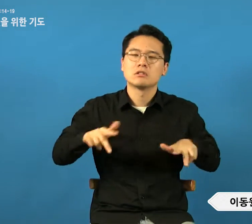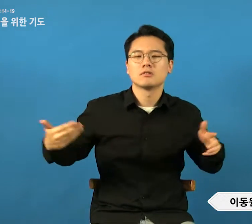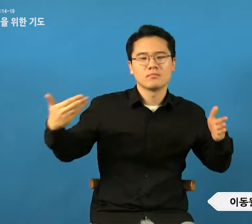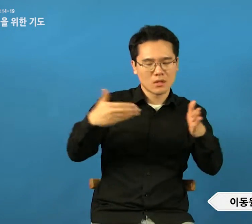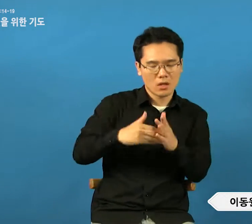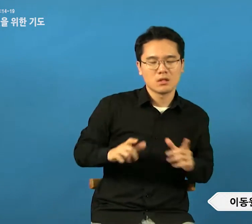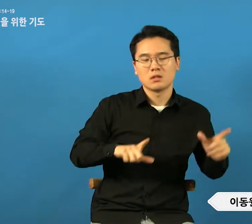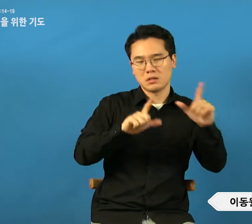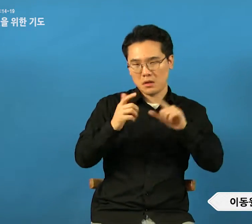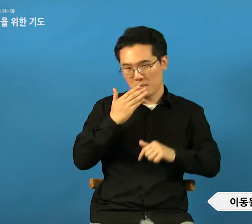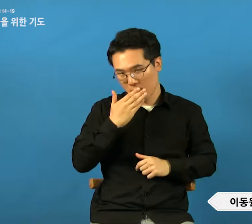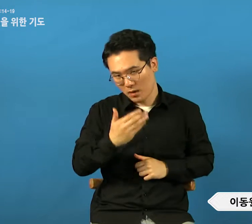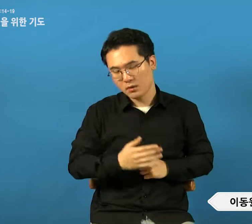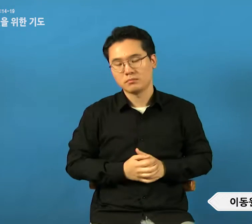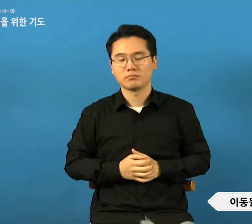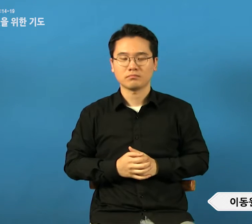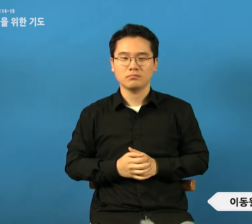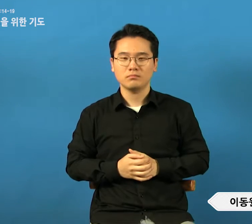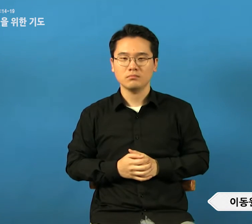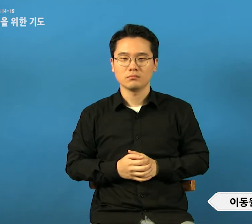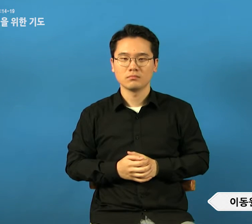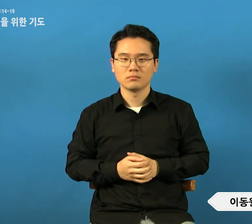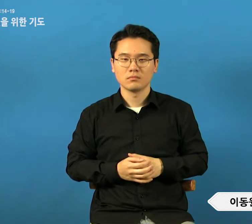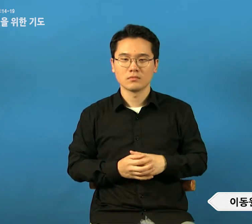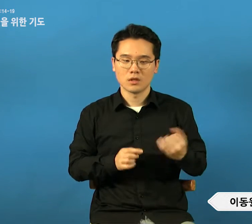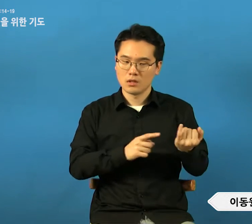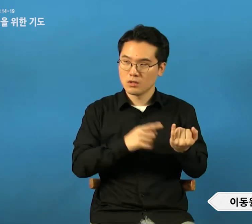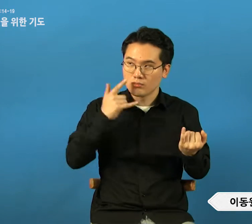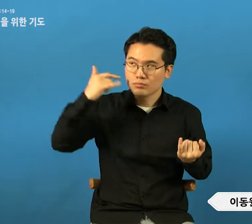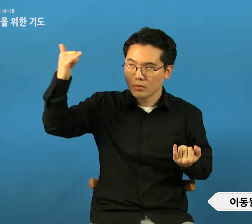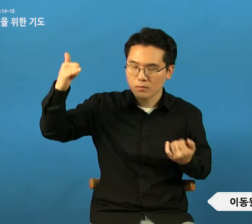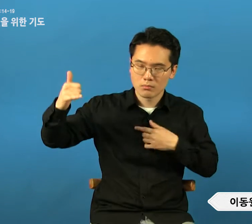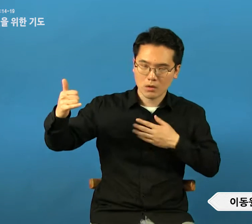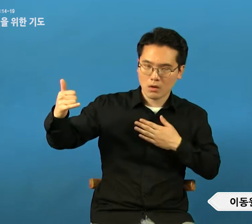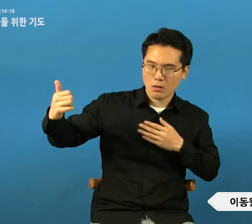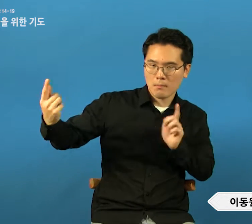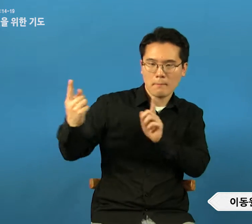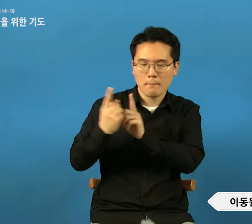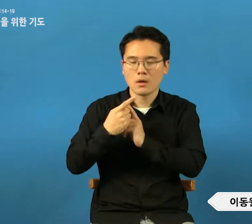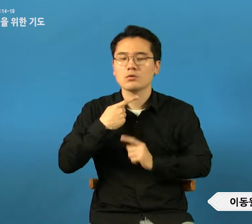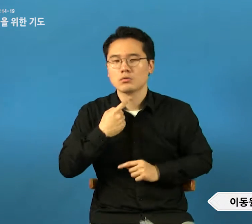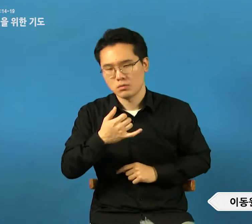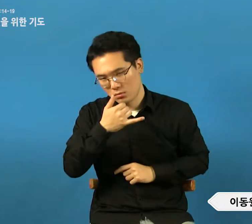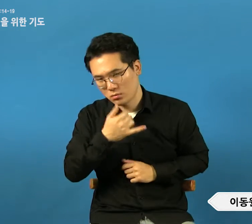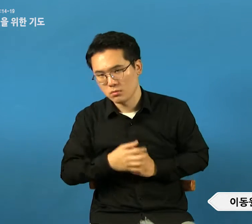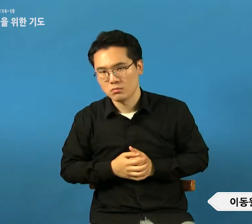그때 자기 부모 찾으러 왔거든요. 혹시 만났어요. 수원에서 만났습니다.